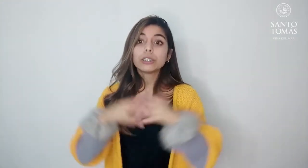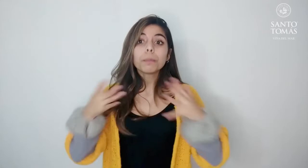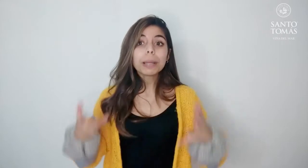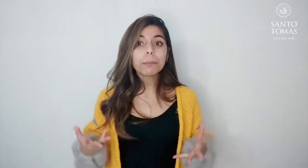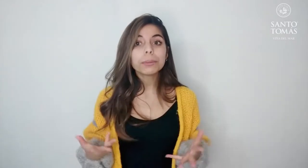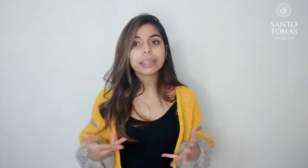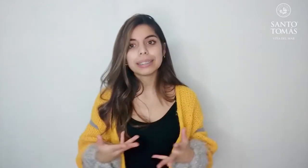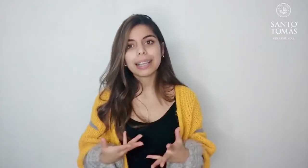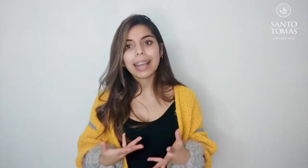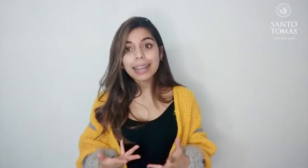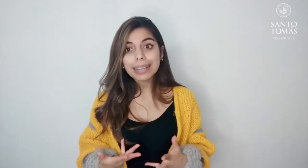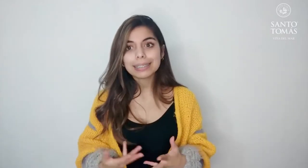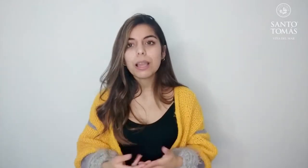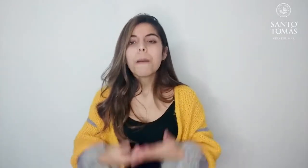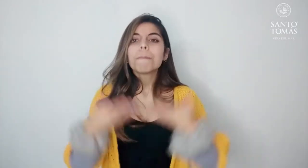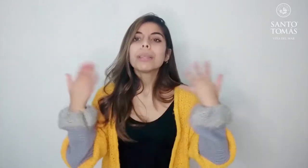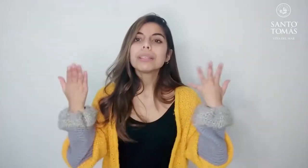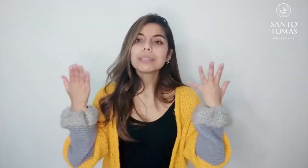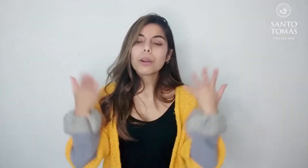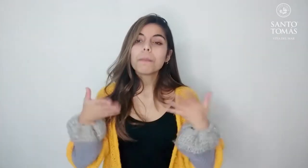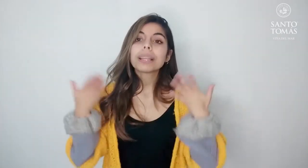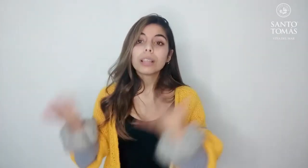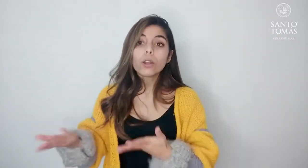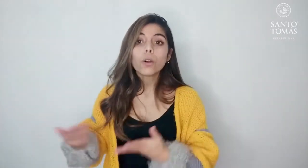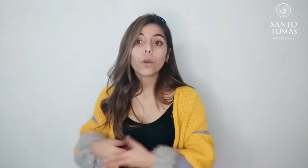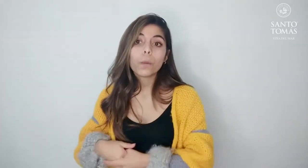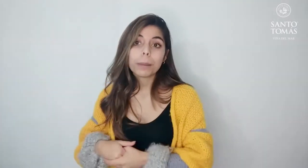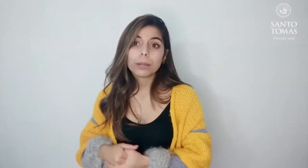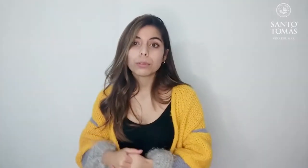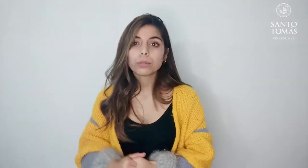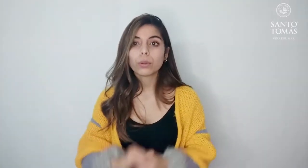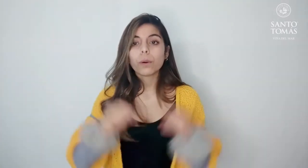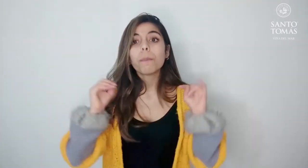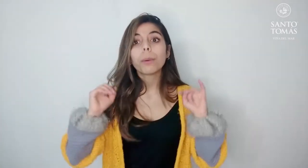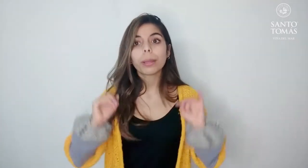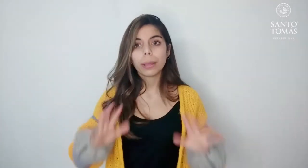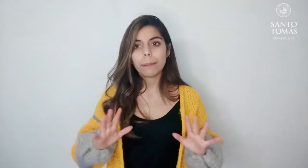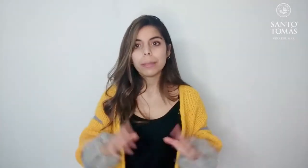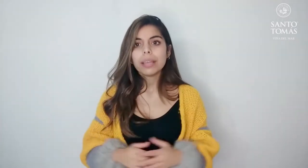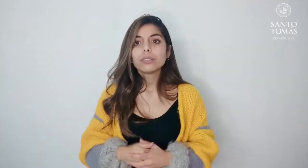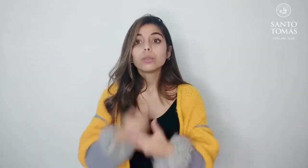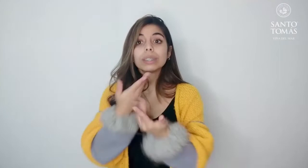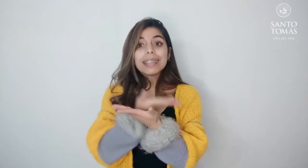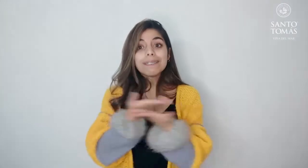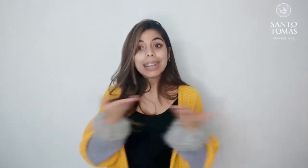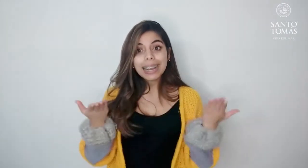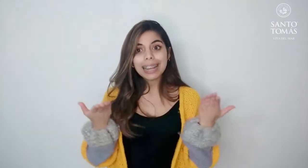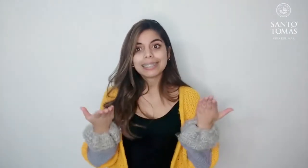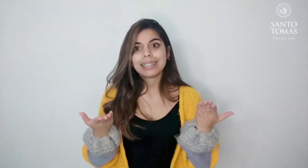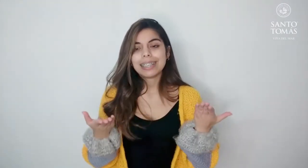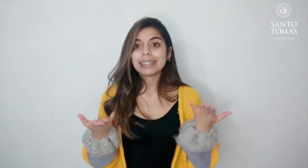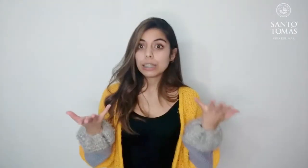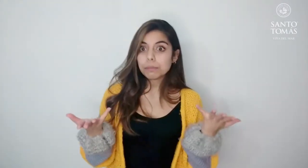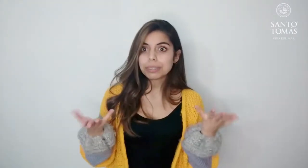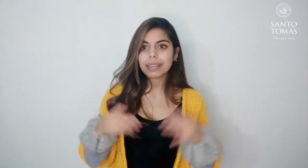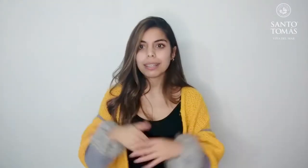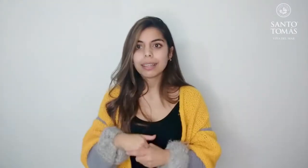toman apuntes en la clase, pueden compartirlos con los compañeros sordos. ¿Por qué? Si ustedes ven la clase en Teams, en este